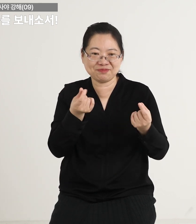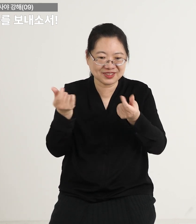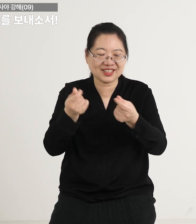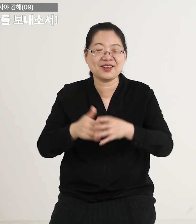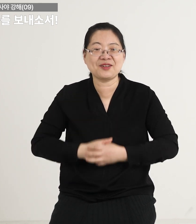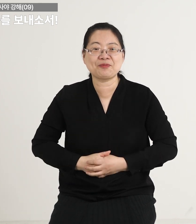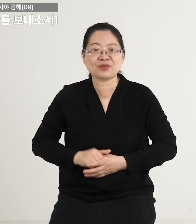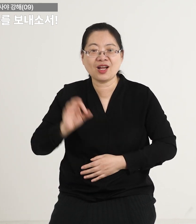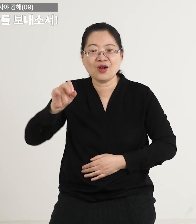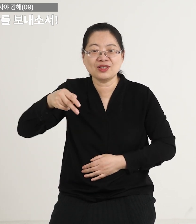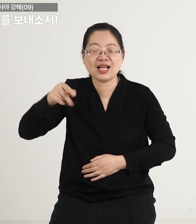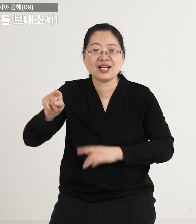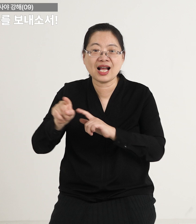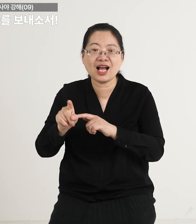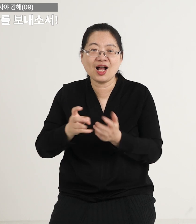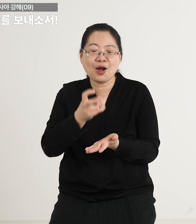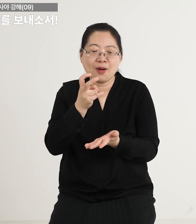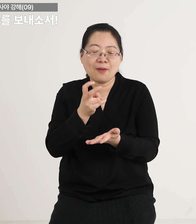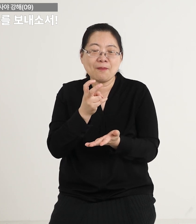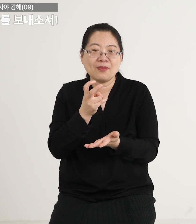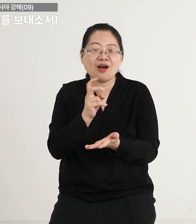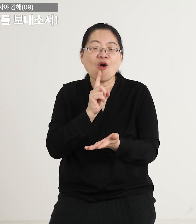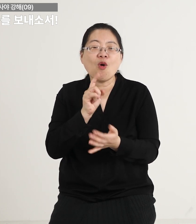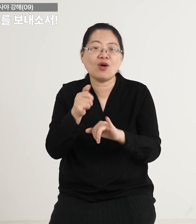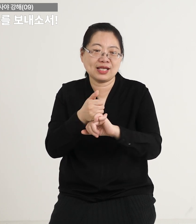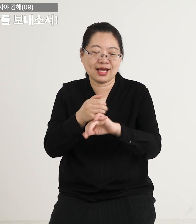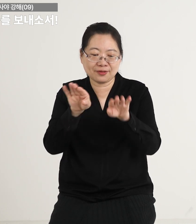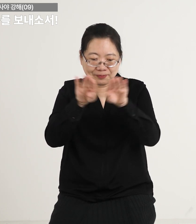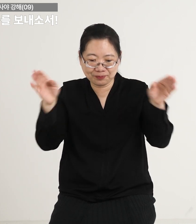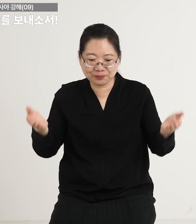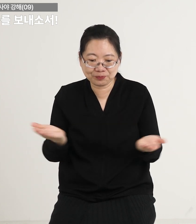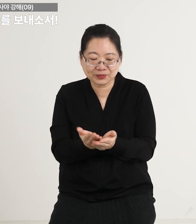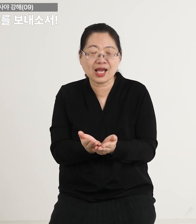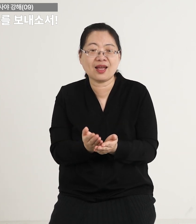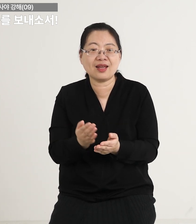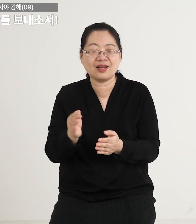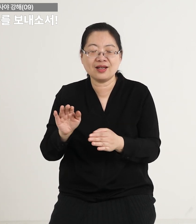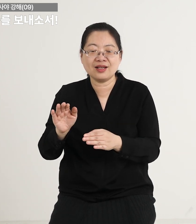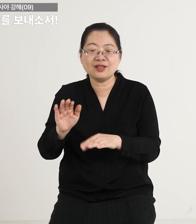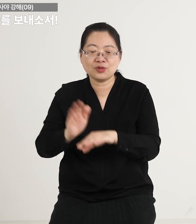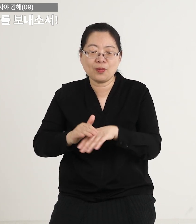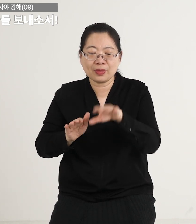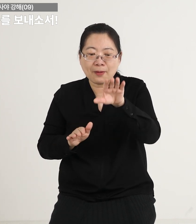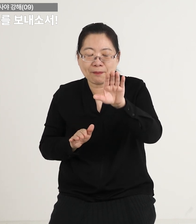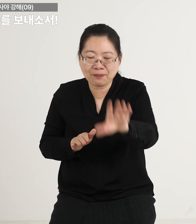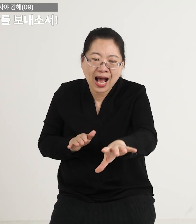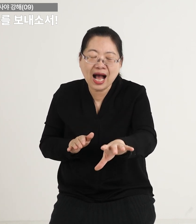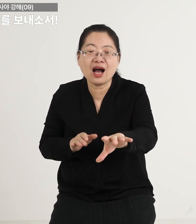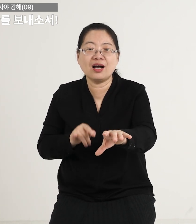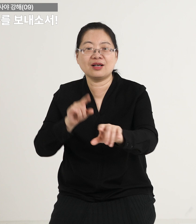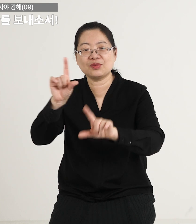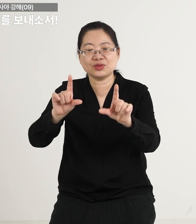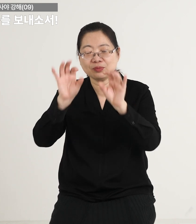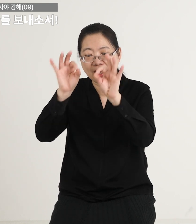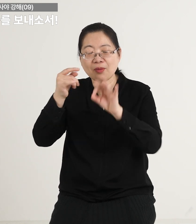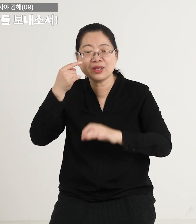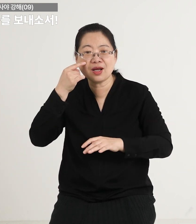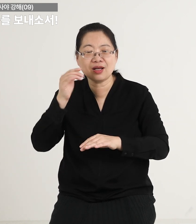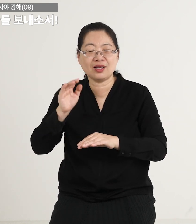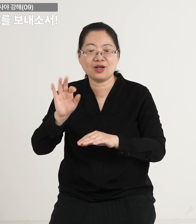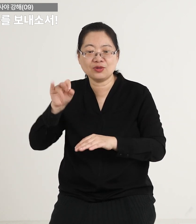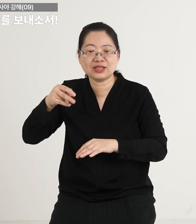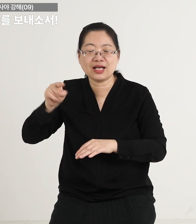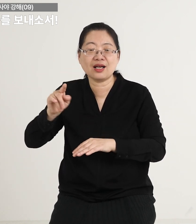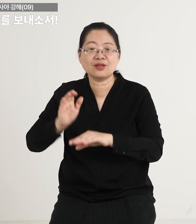그 우사가 손댄 사건을 가만히 묵상해 보세요. 저는 우사가